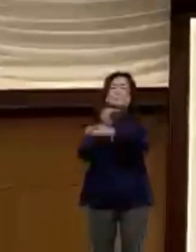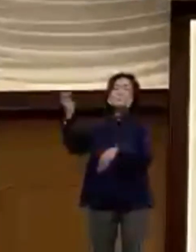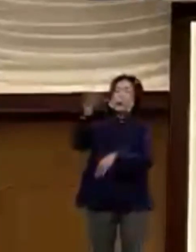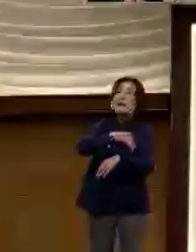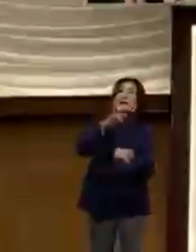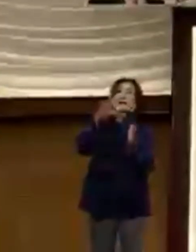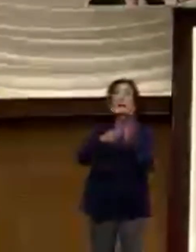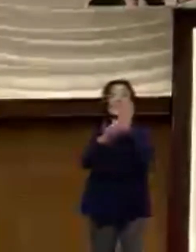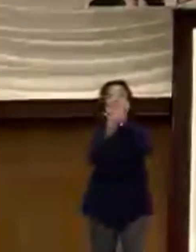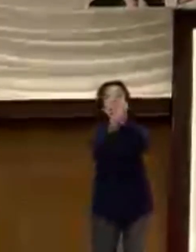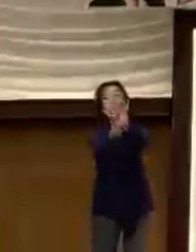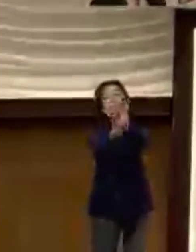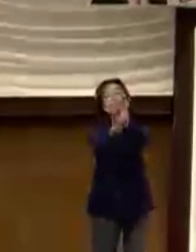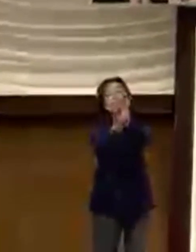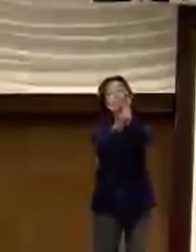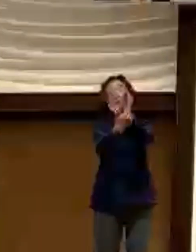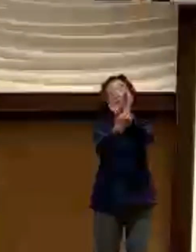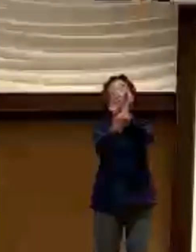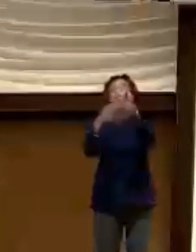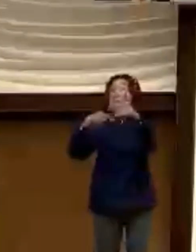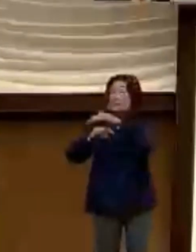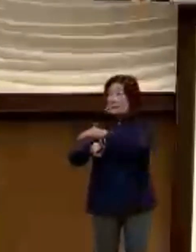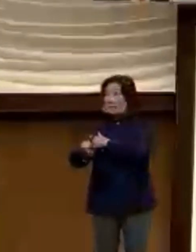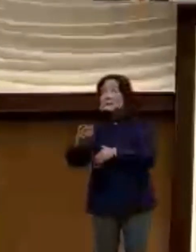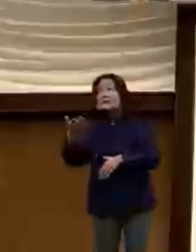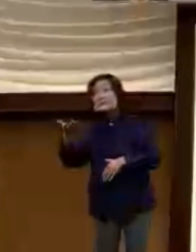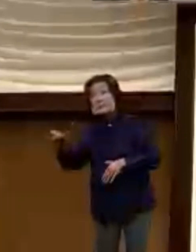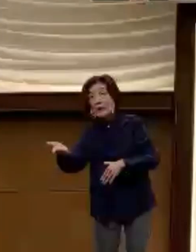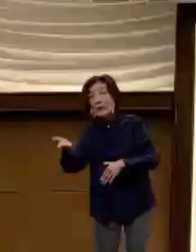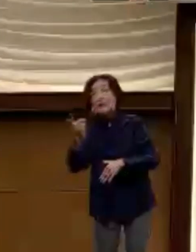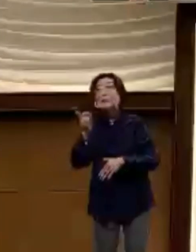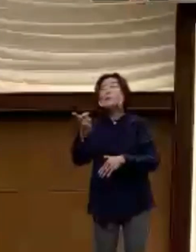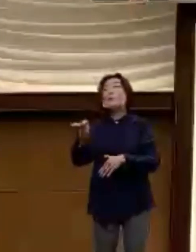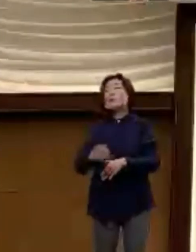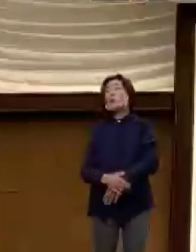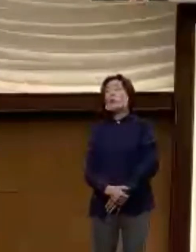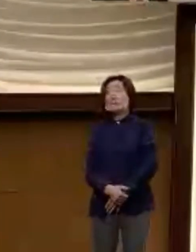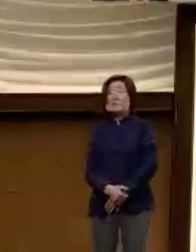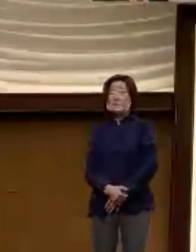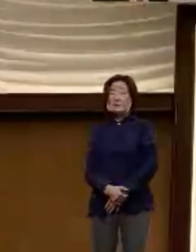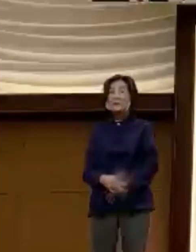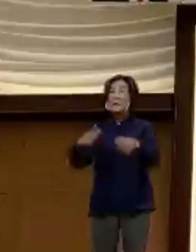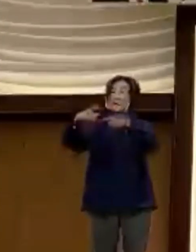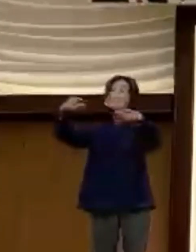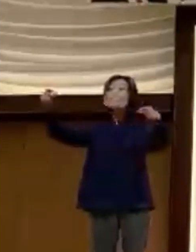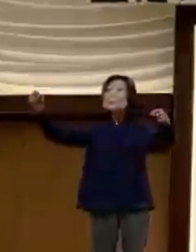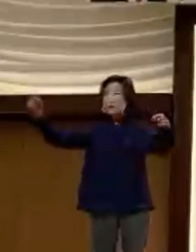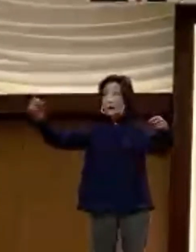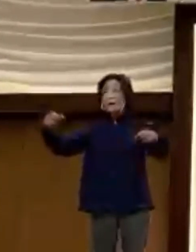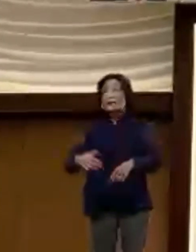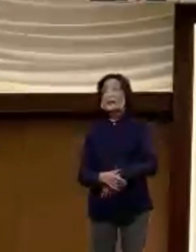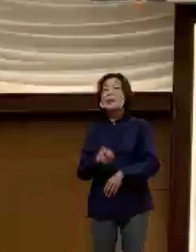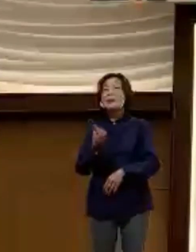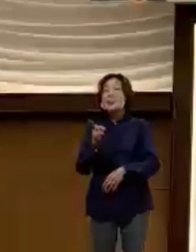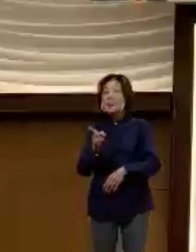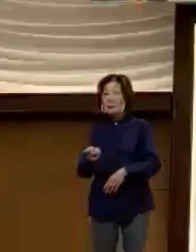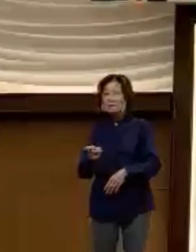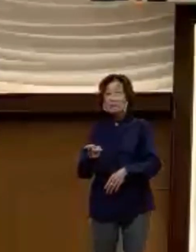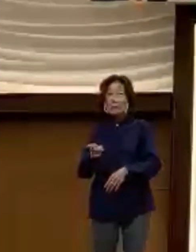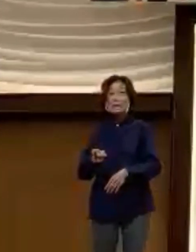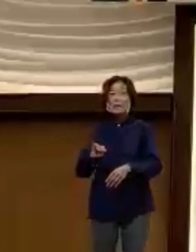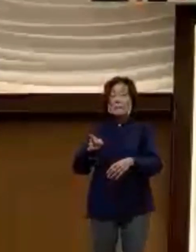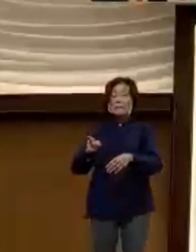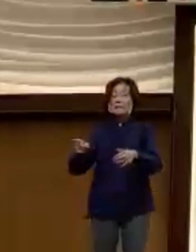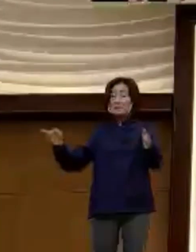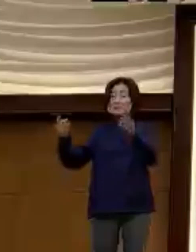ともう来なくていいですよ。なぜですか。なぜこんなことですか。日本はこの四